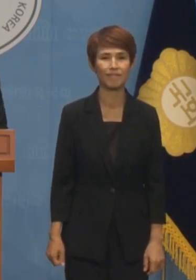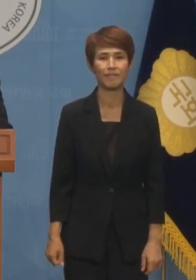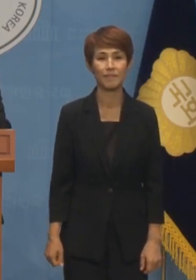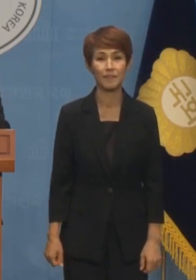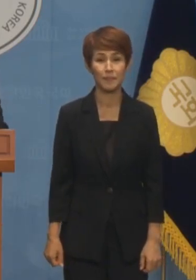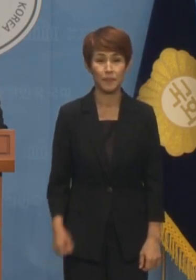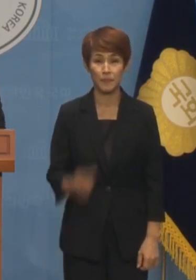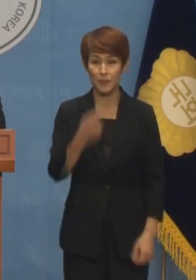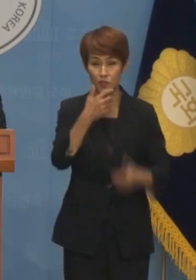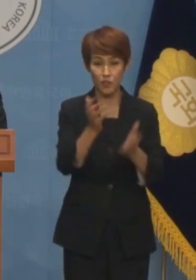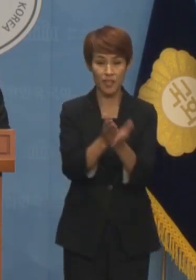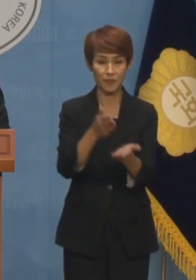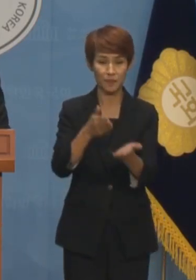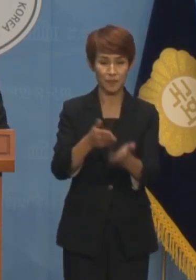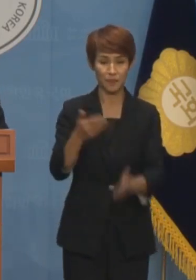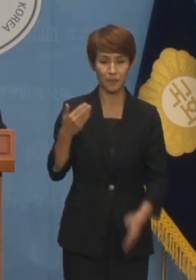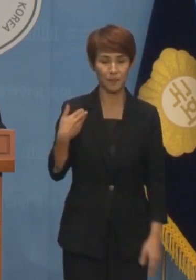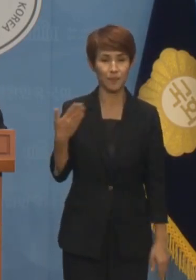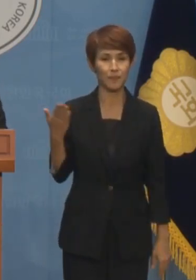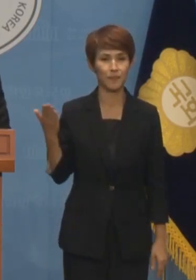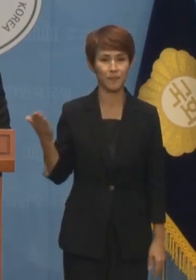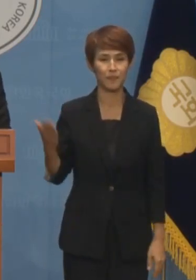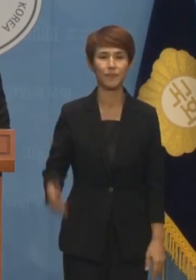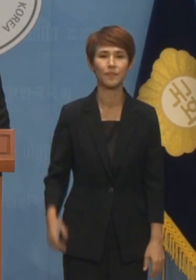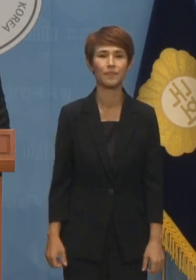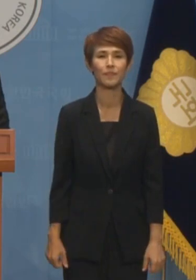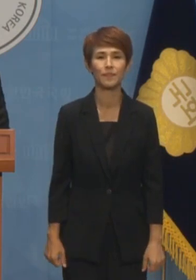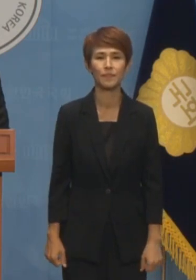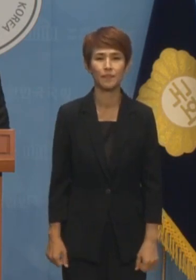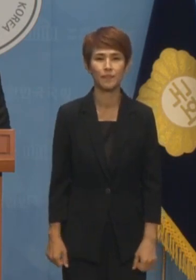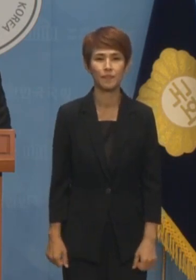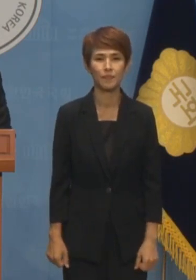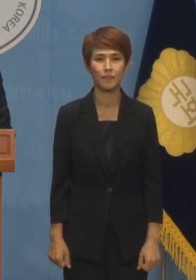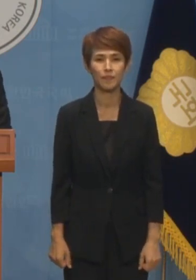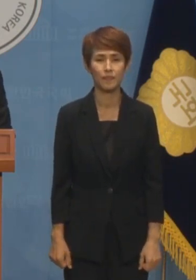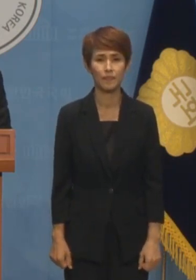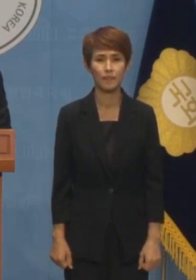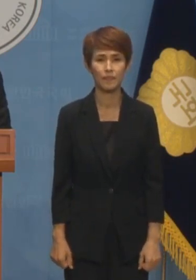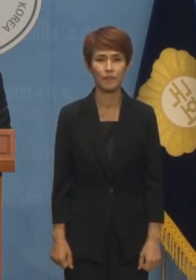네, 더불어민주당 최민석 대변인입니다. 브리핑 시작하겠습니다.